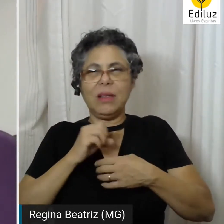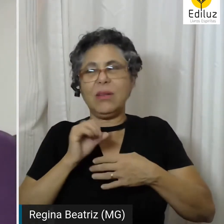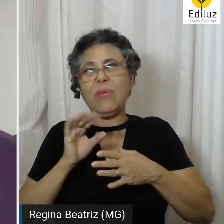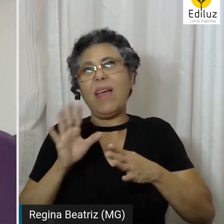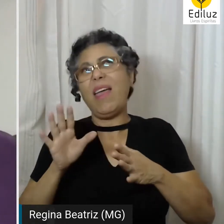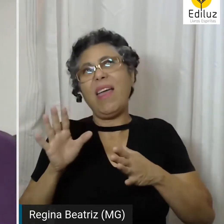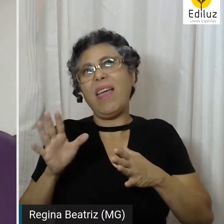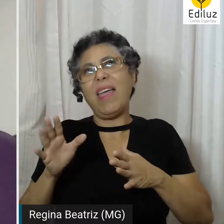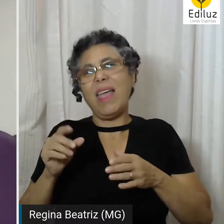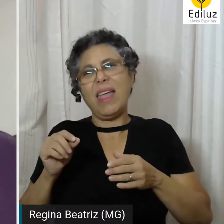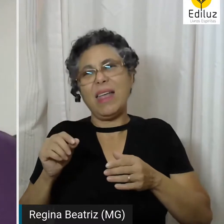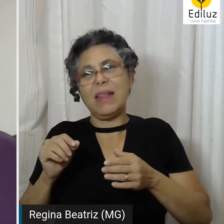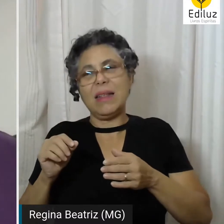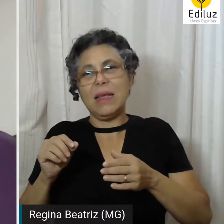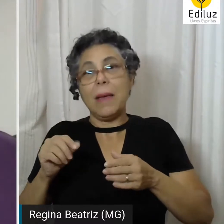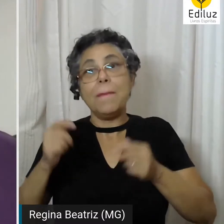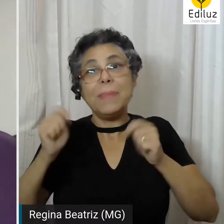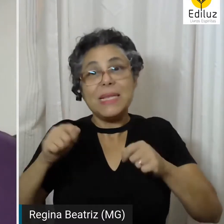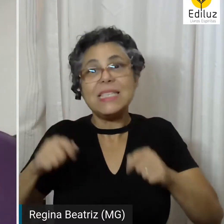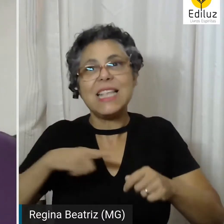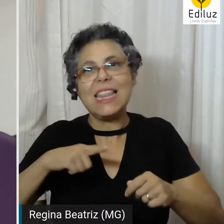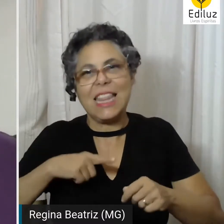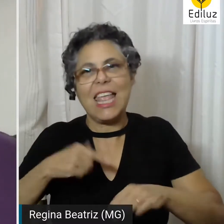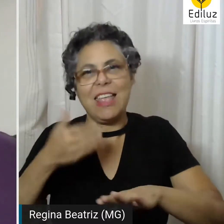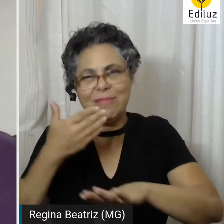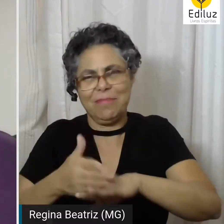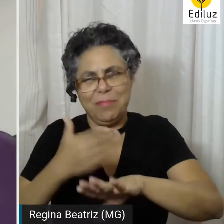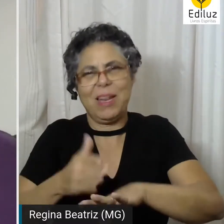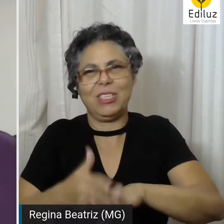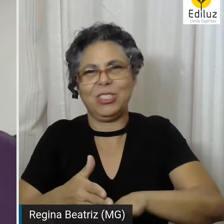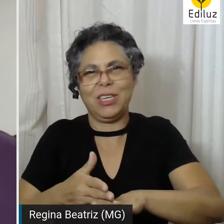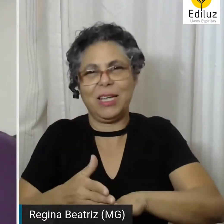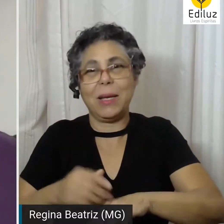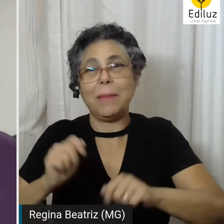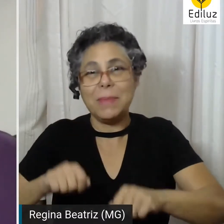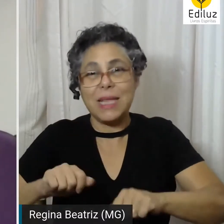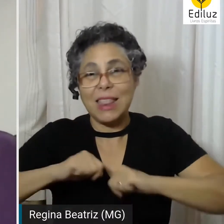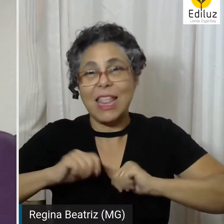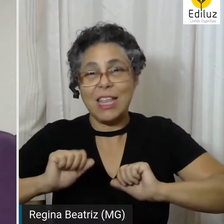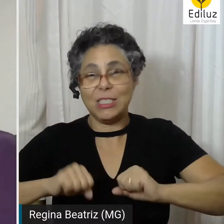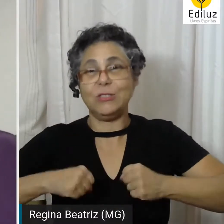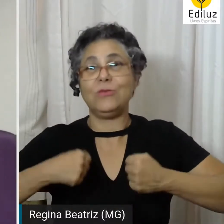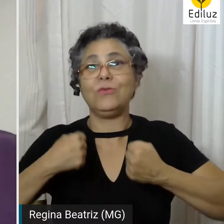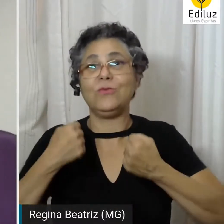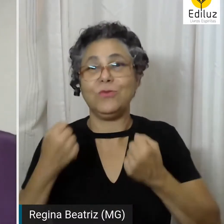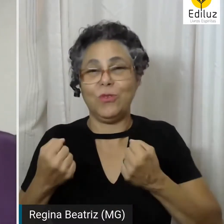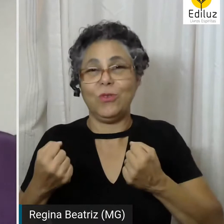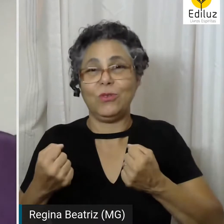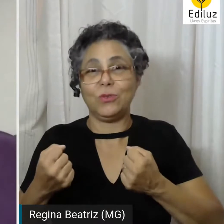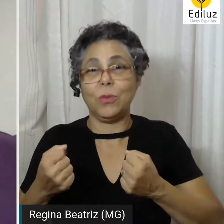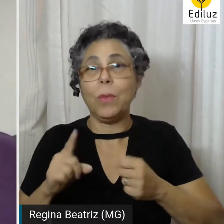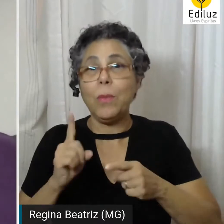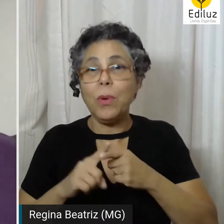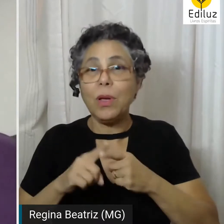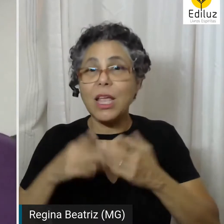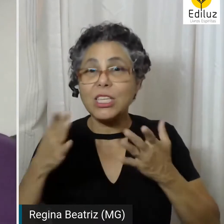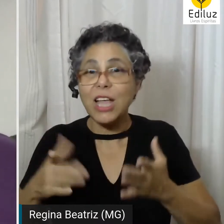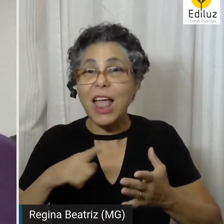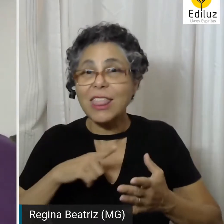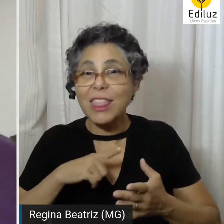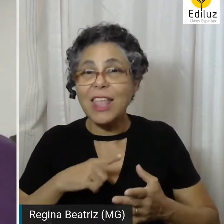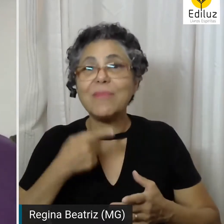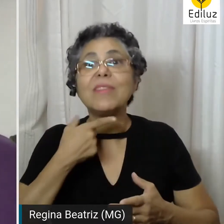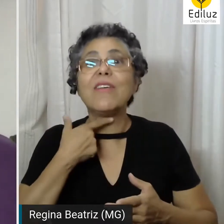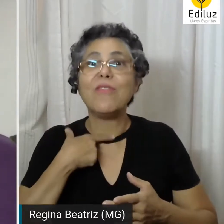não é sem atitude, não é sem esforço. Nós temos a vontade, e é a